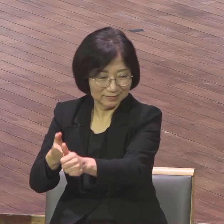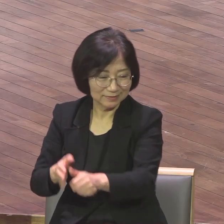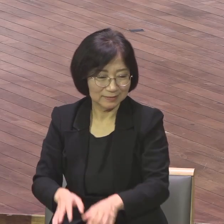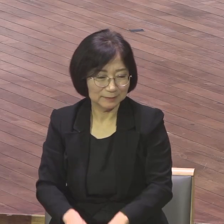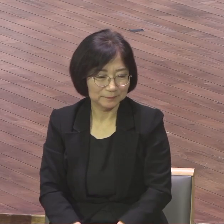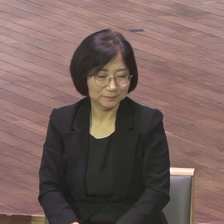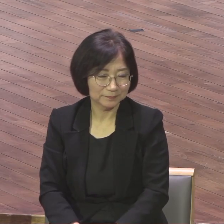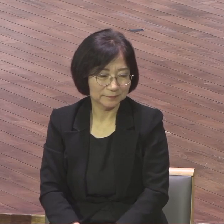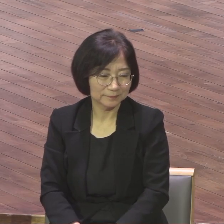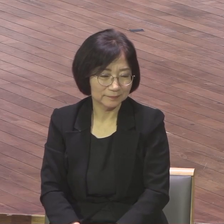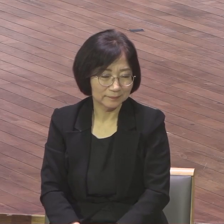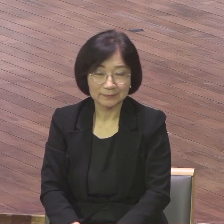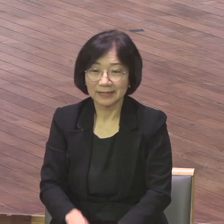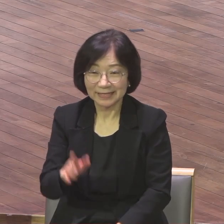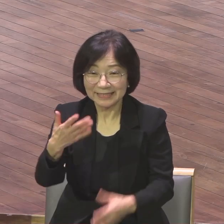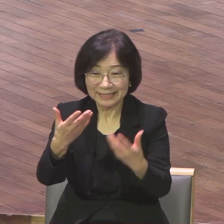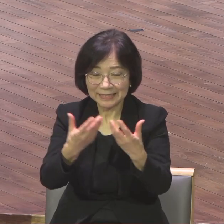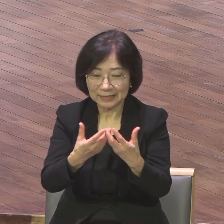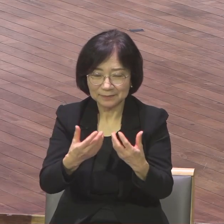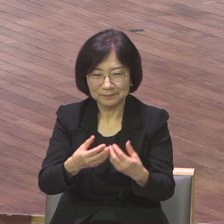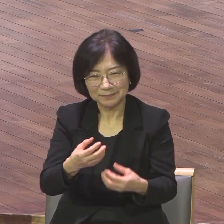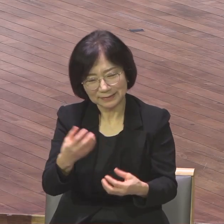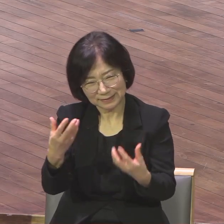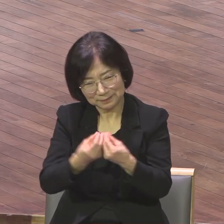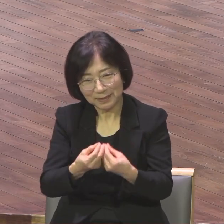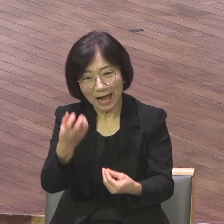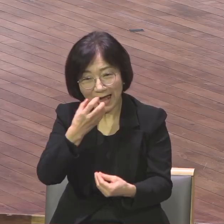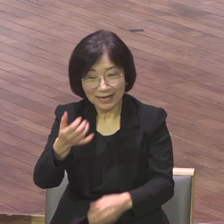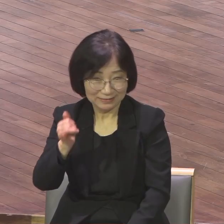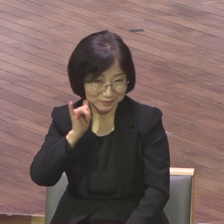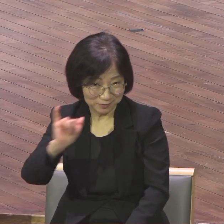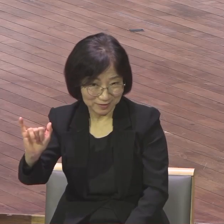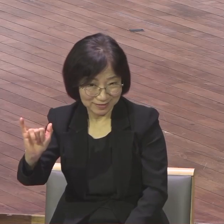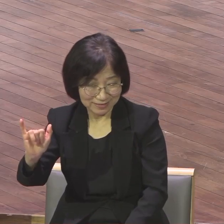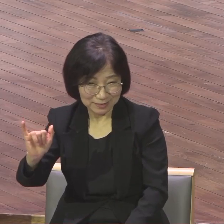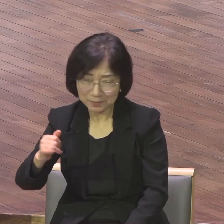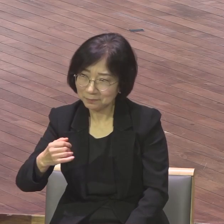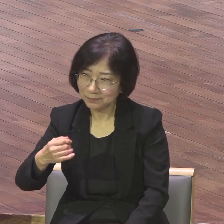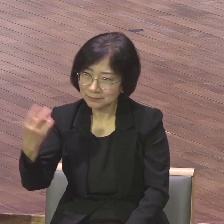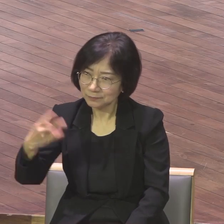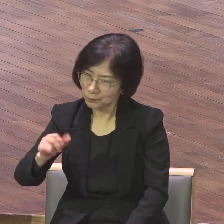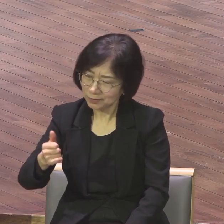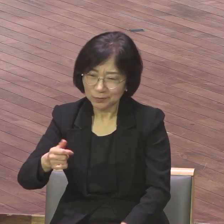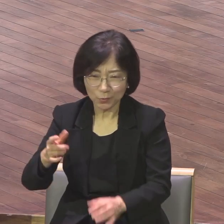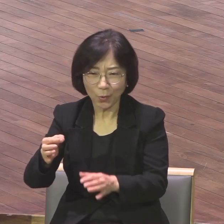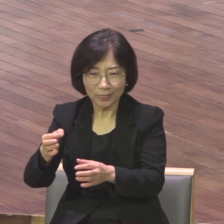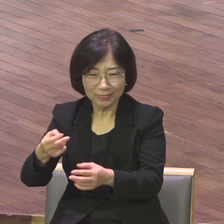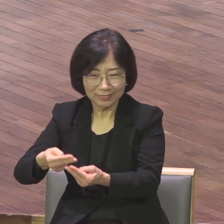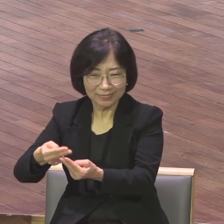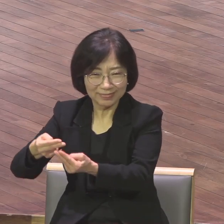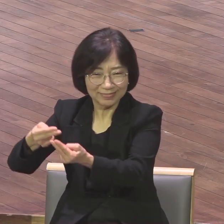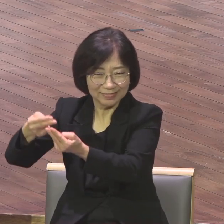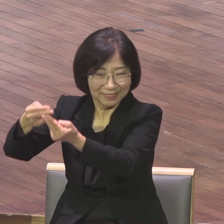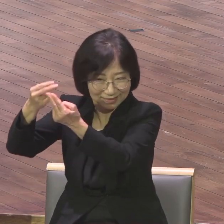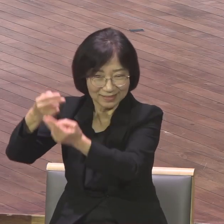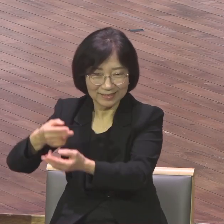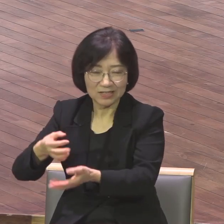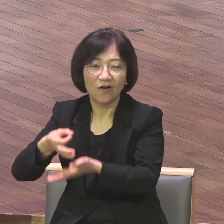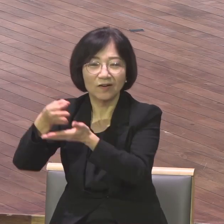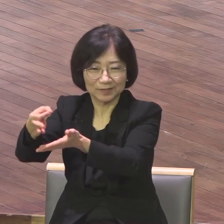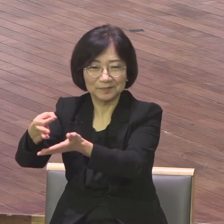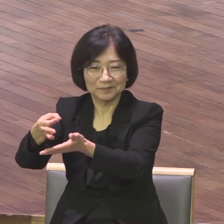여러분 전화 하나만 눌리시면 그렇게 큰 힘이 돼요. 그렇게 해서 이번에 이 일을 진행을 하는데